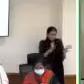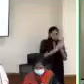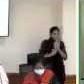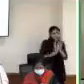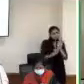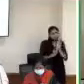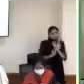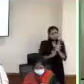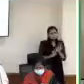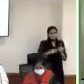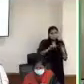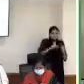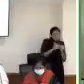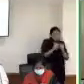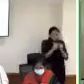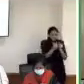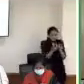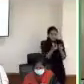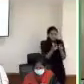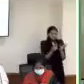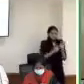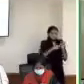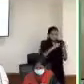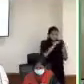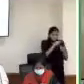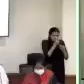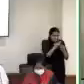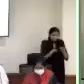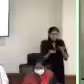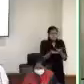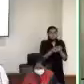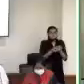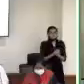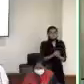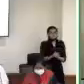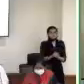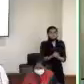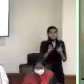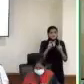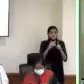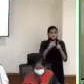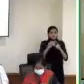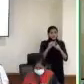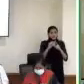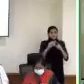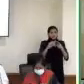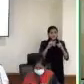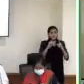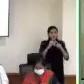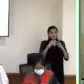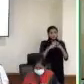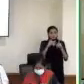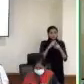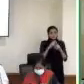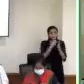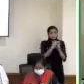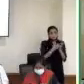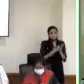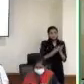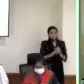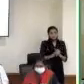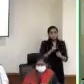लिए समर्पित कार्यक्रम आयोजित किए जाएंगे। दिव्यांग सशक्तिकरण विभाग द्वारा पूर्वोत्तर के लिए